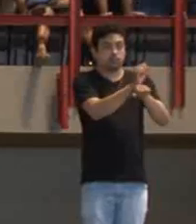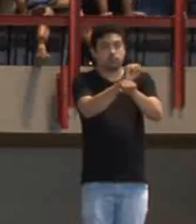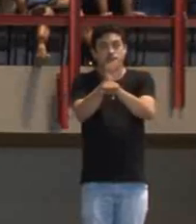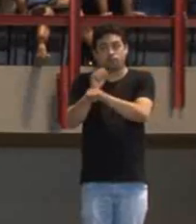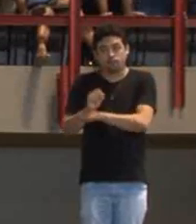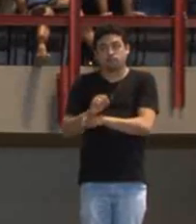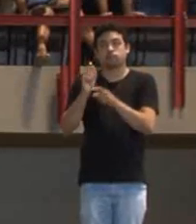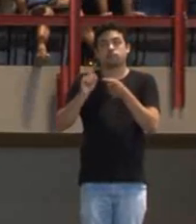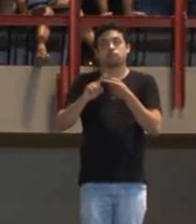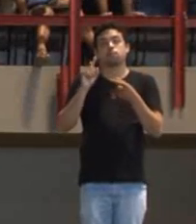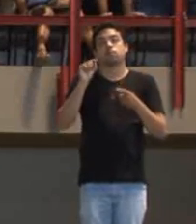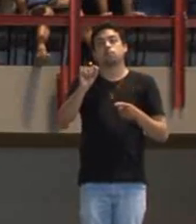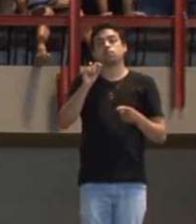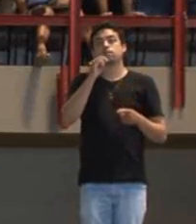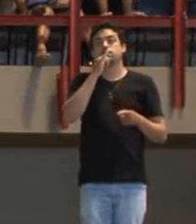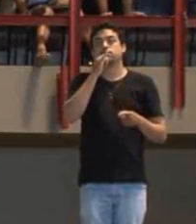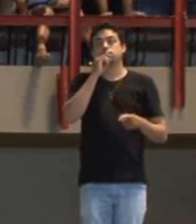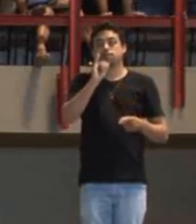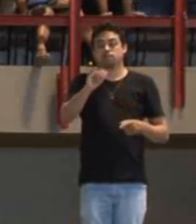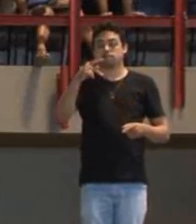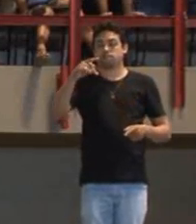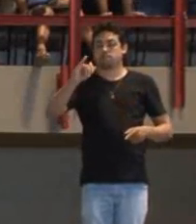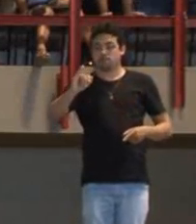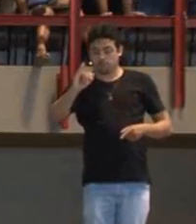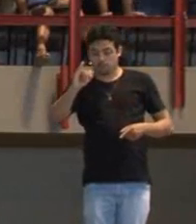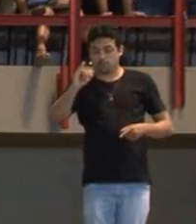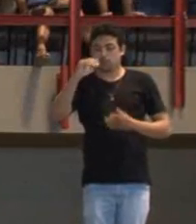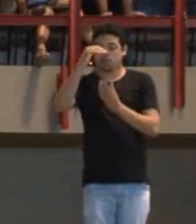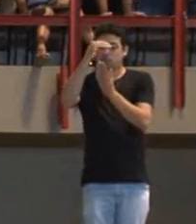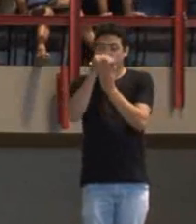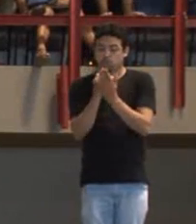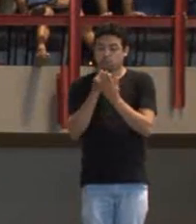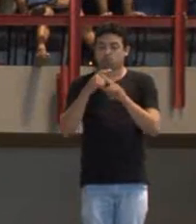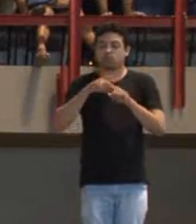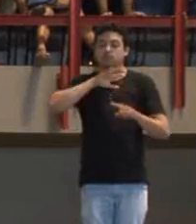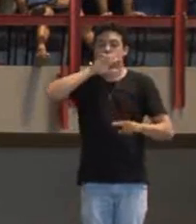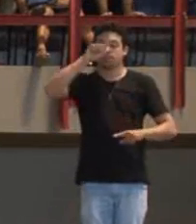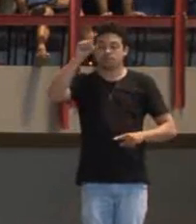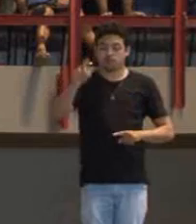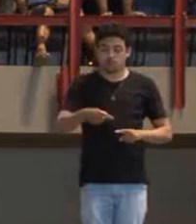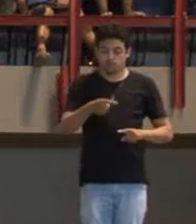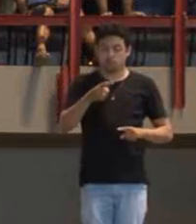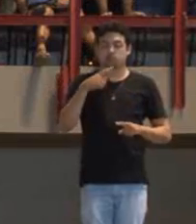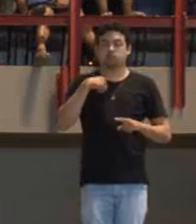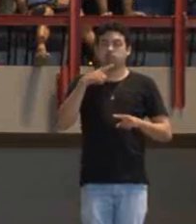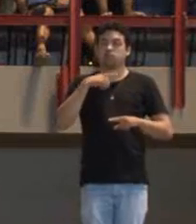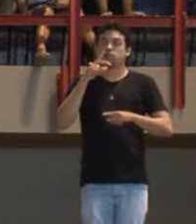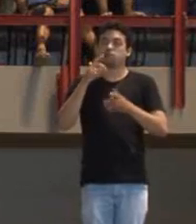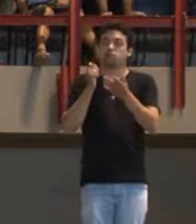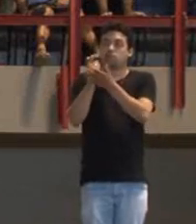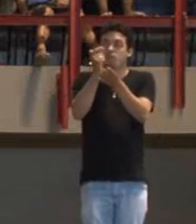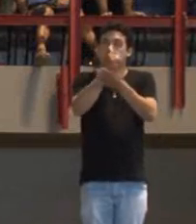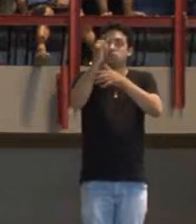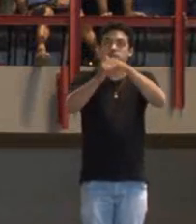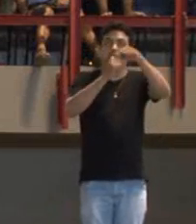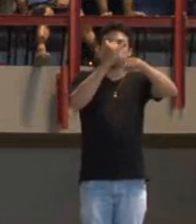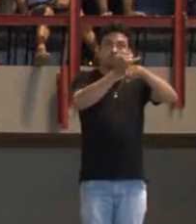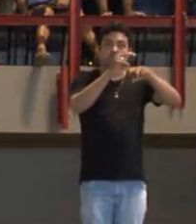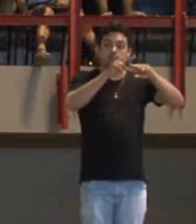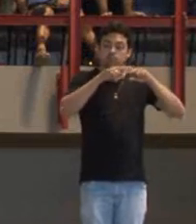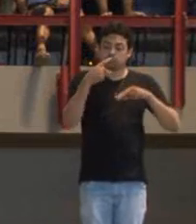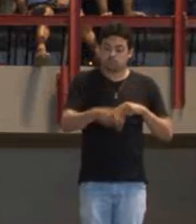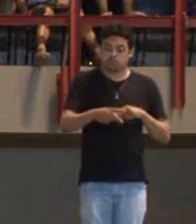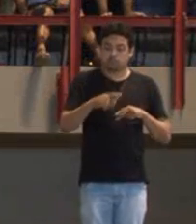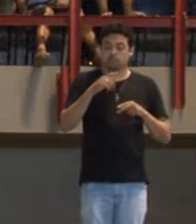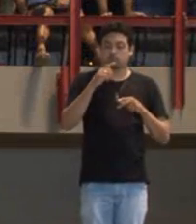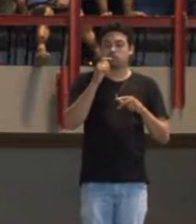né, o que eles chamam de IPI, que é o Imposto sobre Produtos Industrializados. Isso acaba fazendo com que os carros